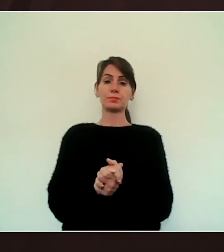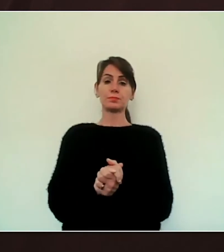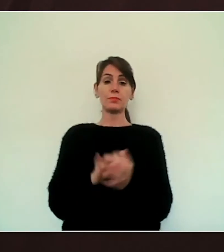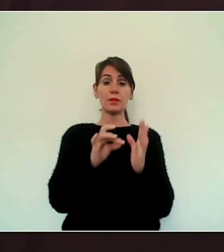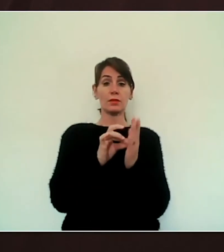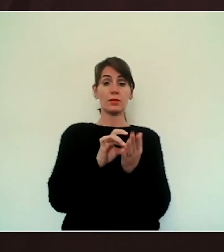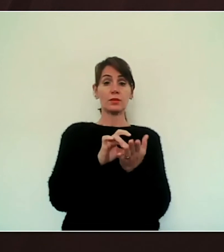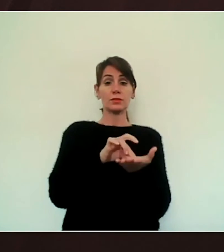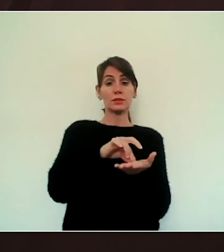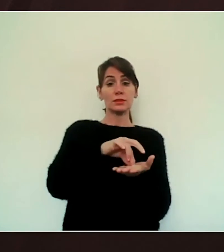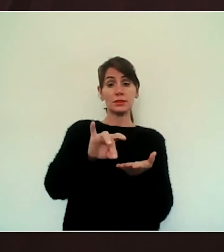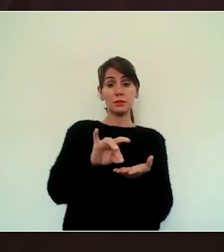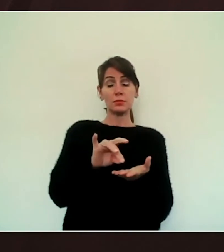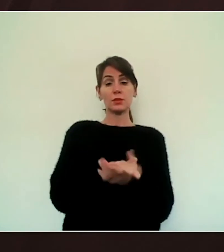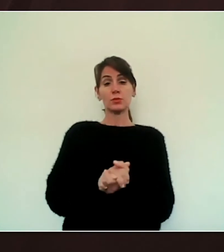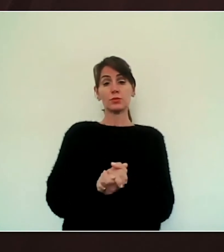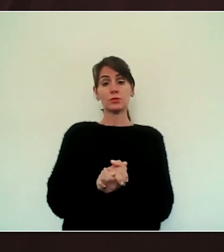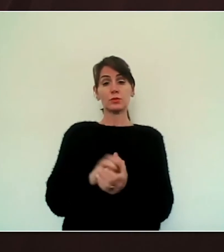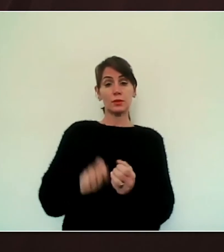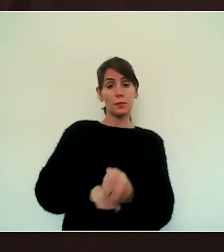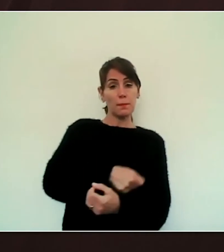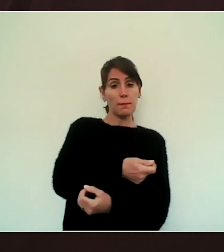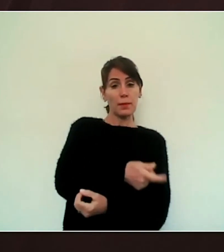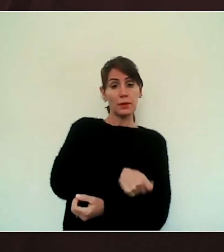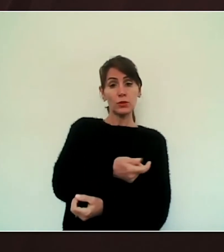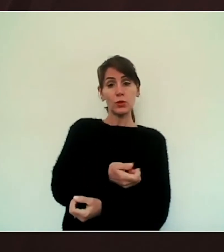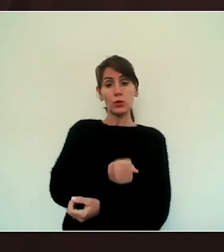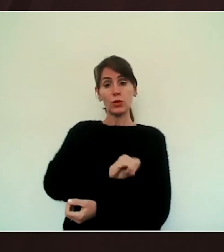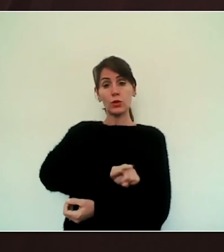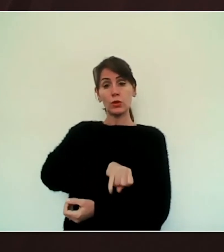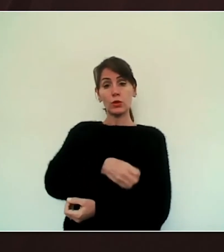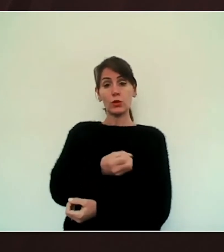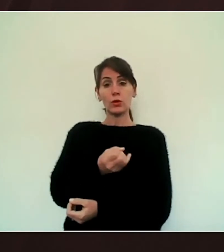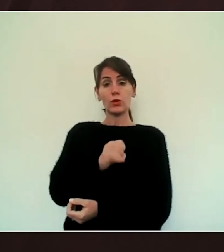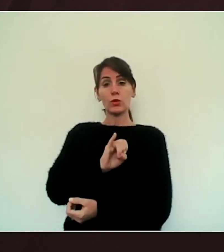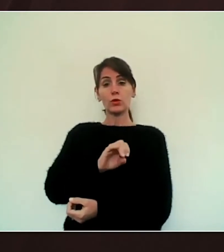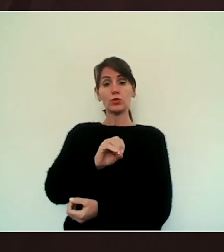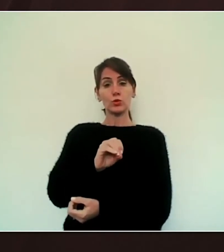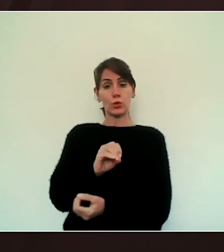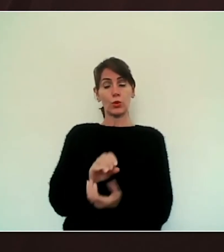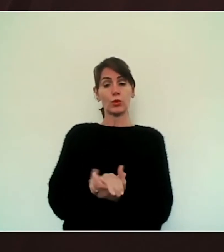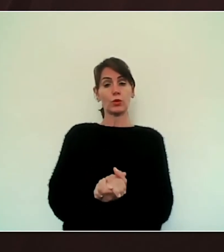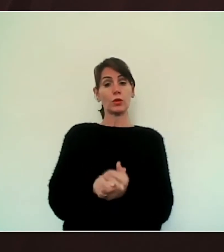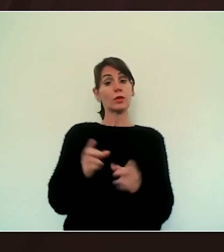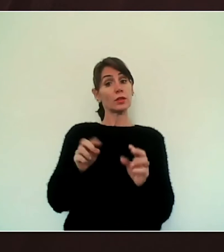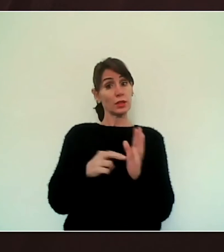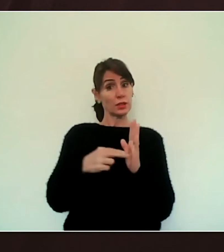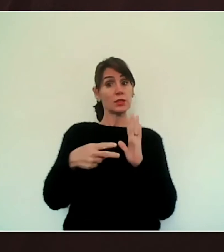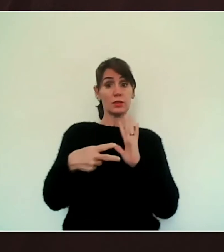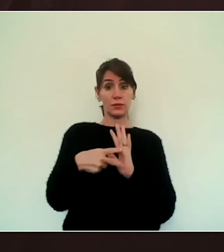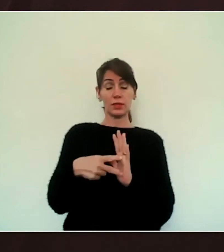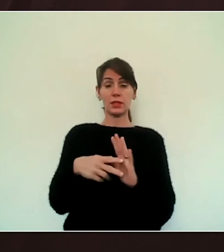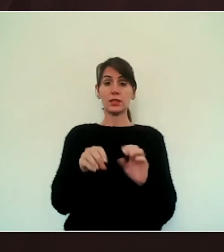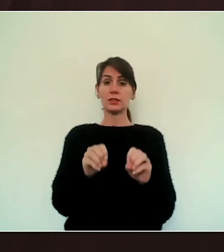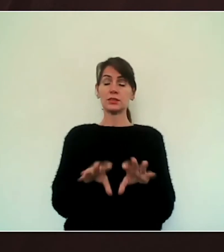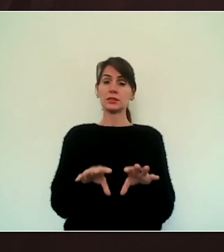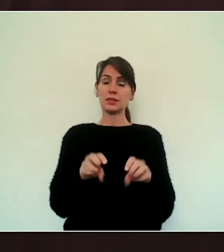esse ensinamento dos pais apostólicos, ensinamento do